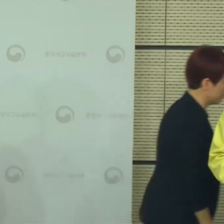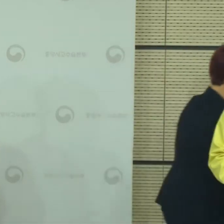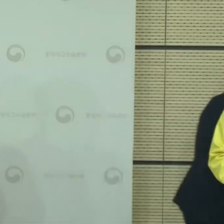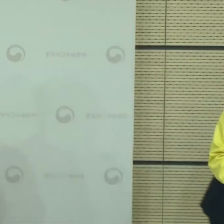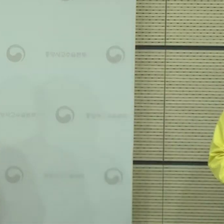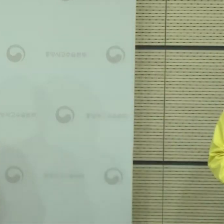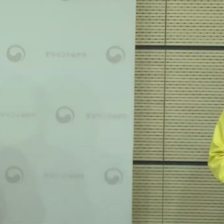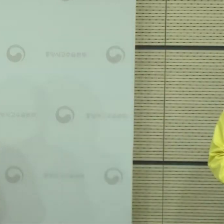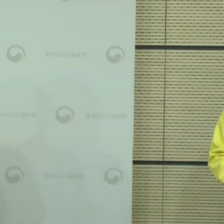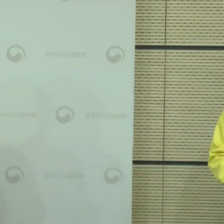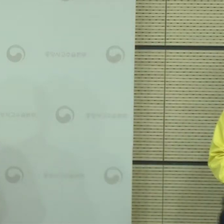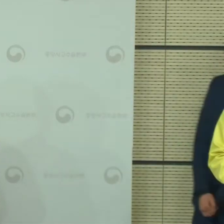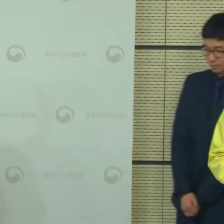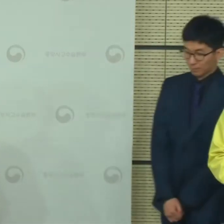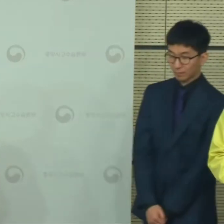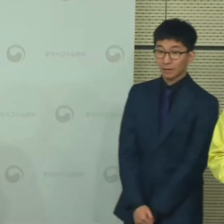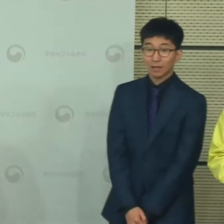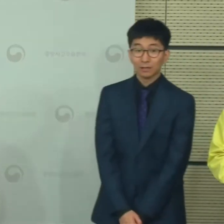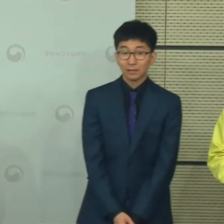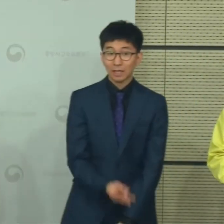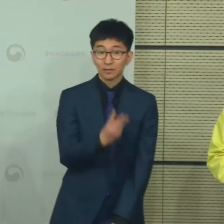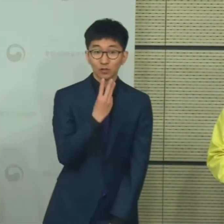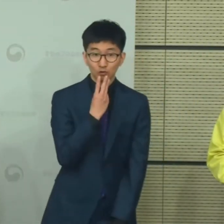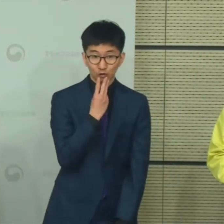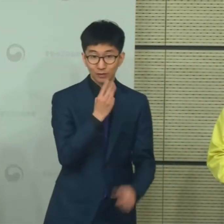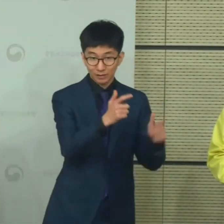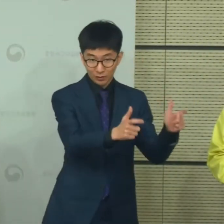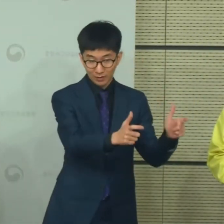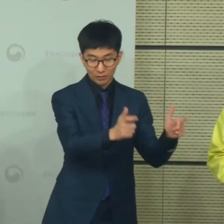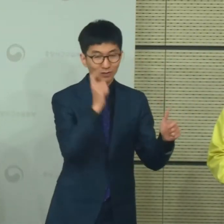네, 이제 서울에서 질문 받도록 하겠습니다. 서울의